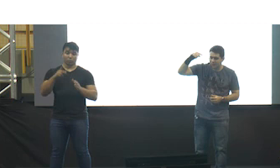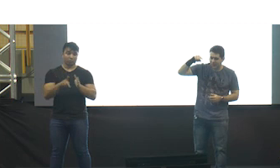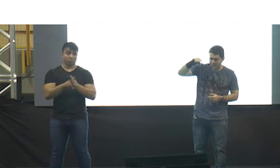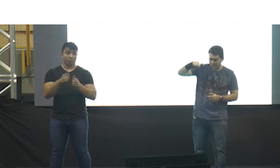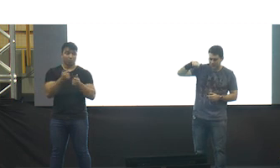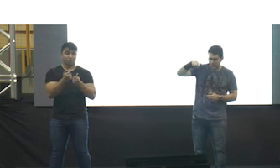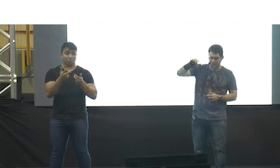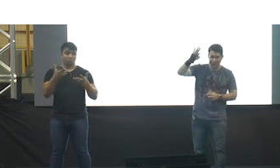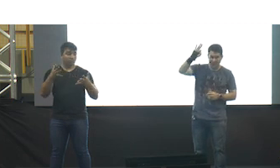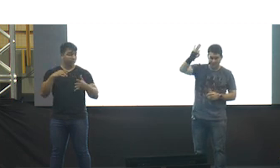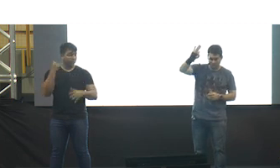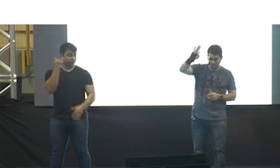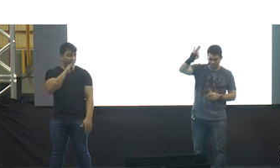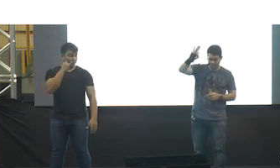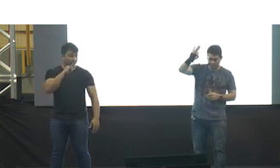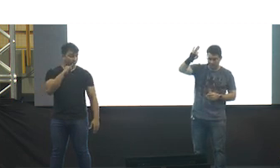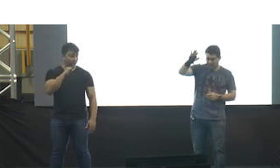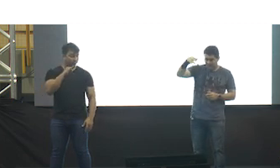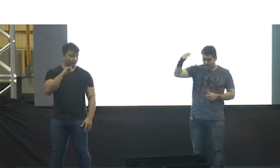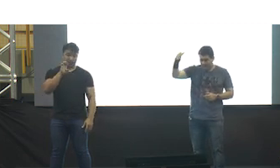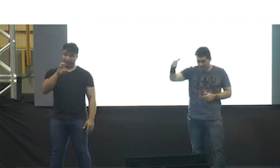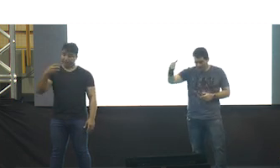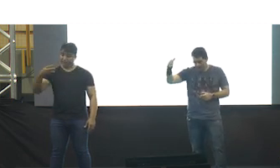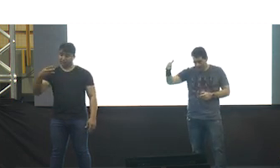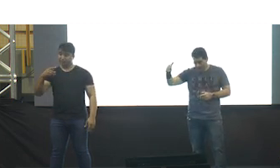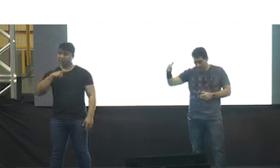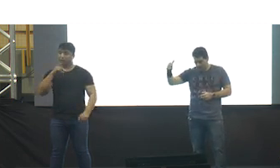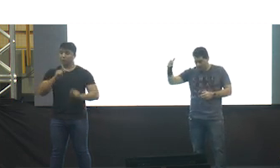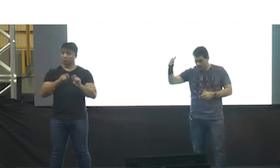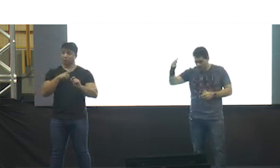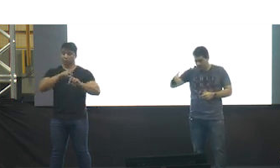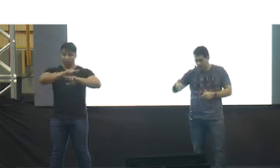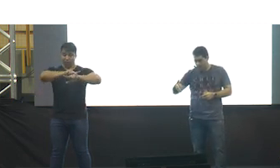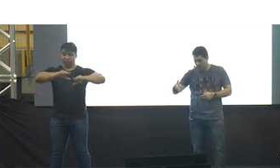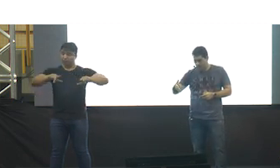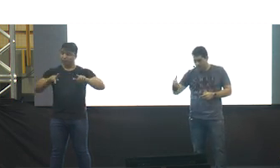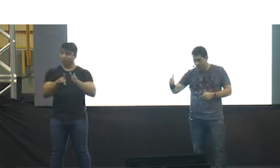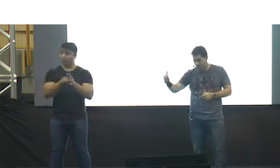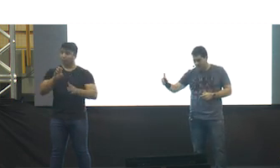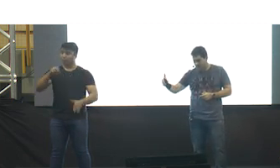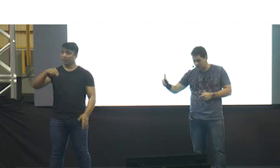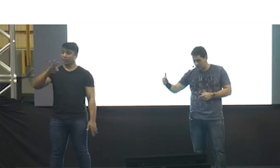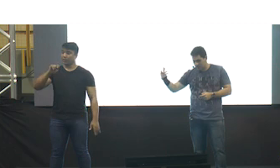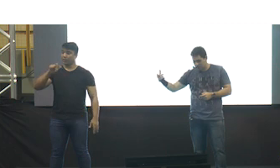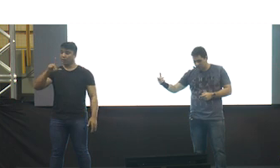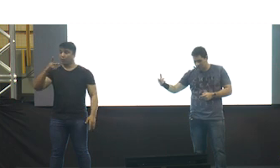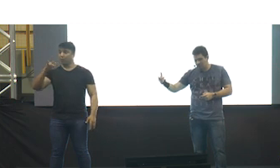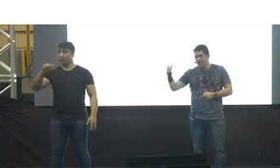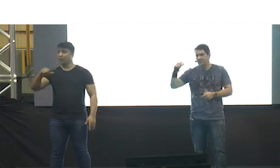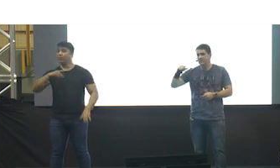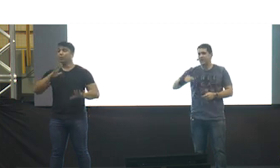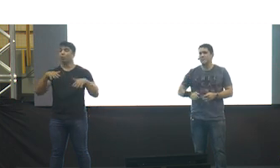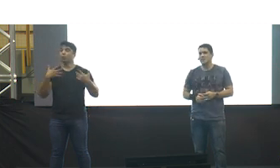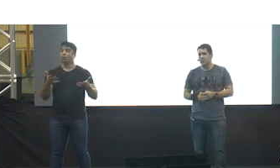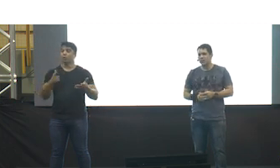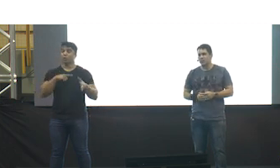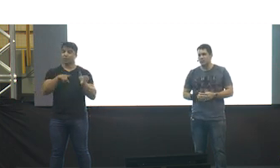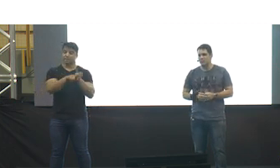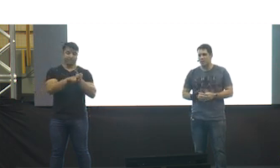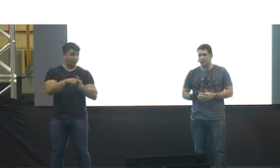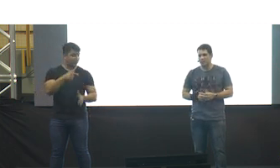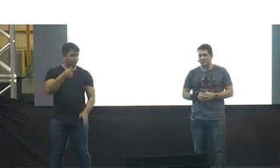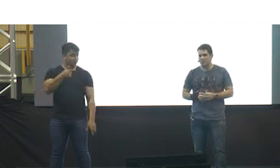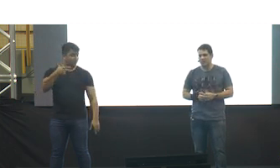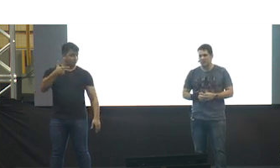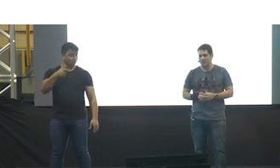da quantidade de energia é 3. Determina a variação de entalpia da reação, que é de menos